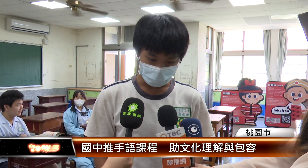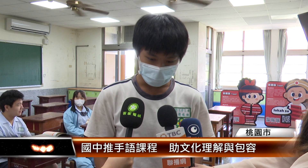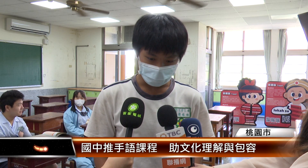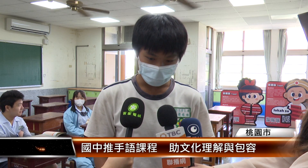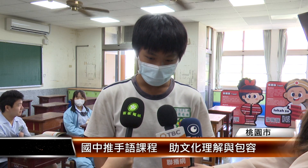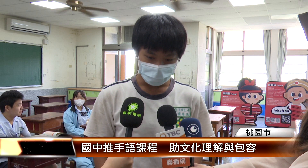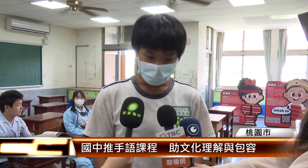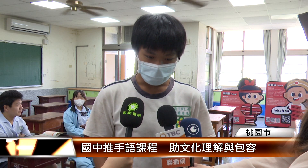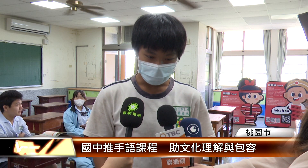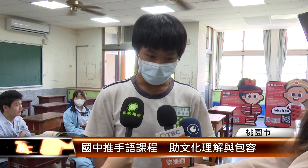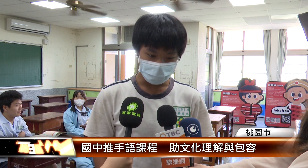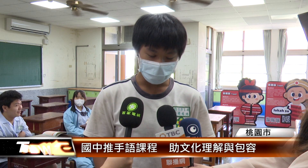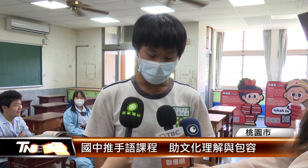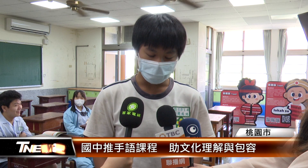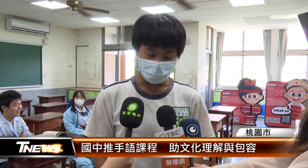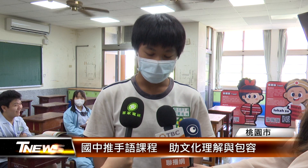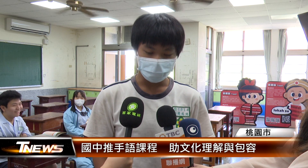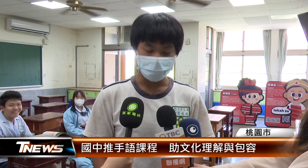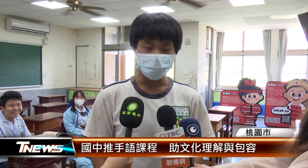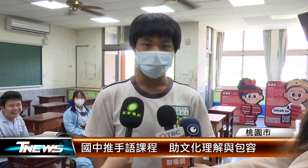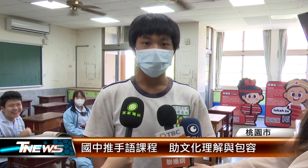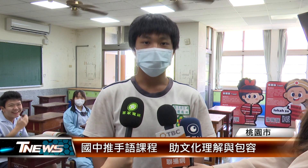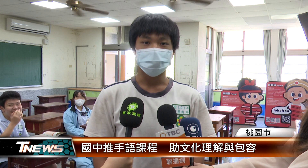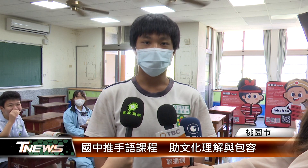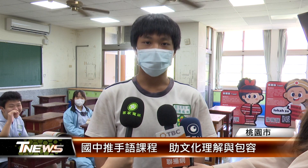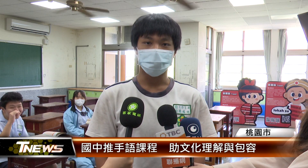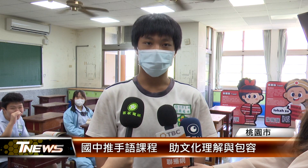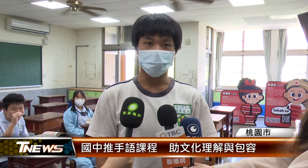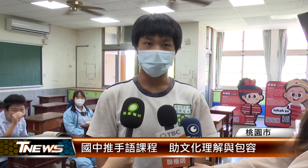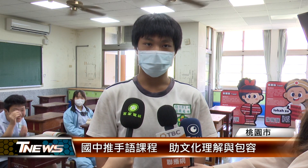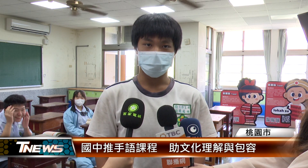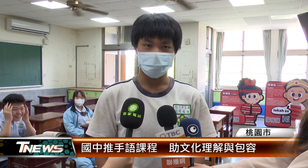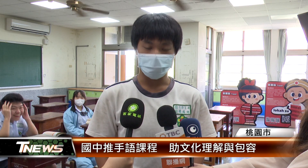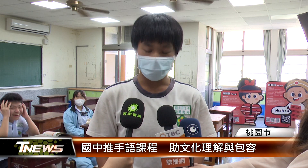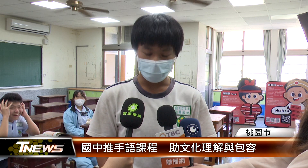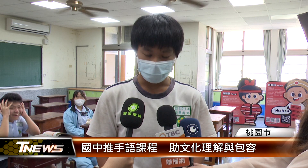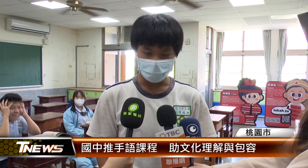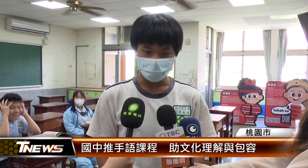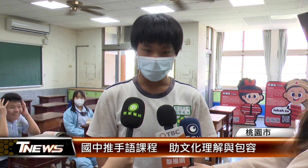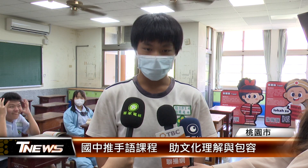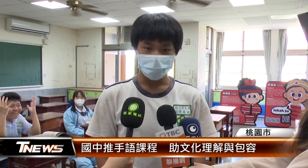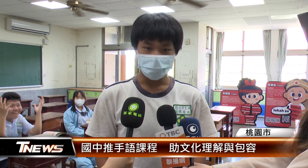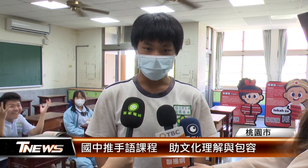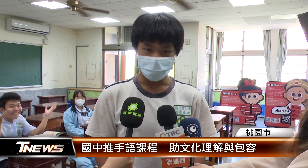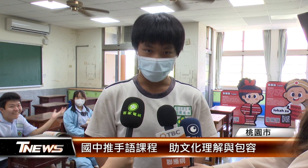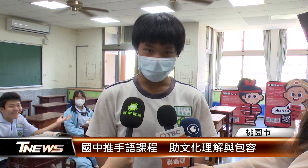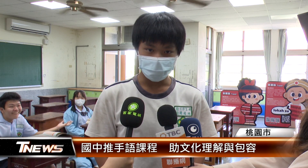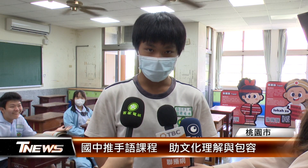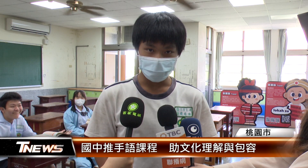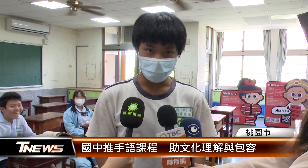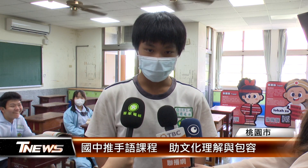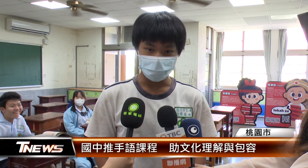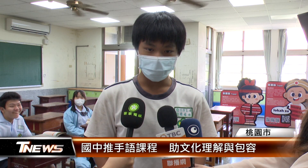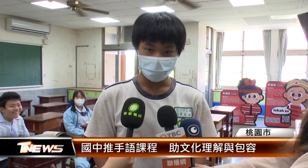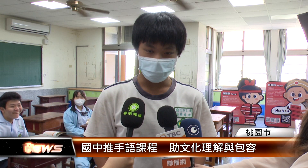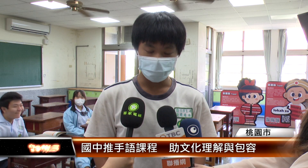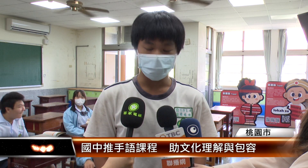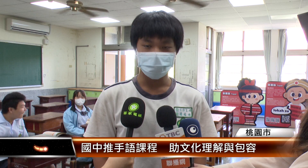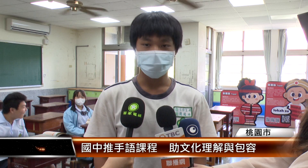不到声音的人可以明白我们在想表达的语言什么方面的意思。